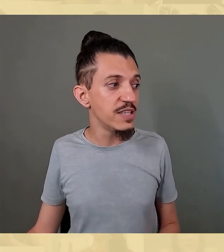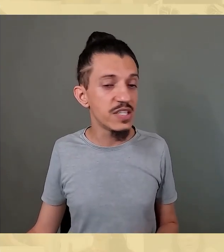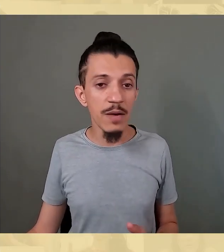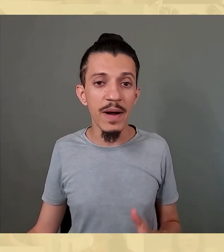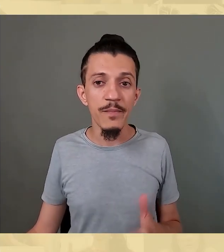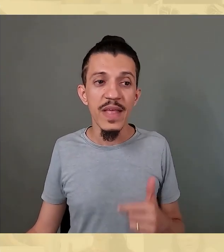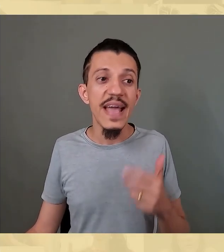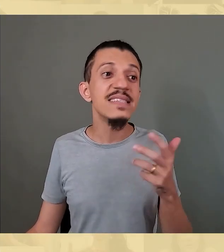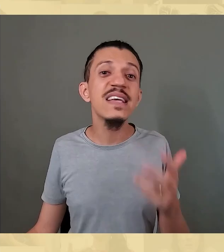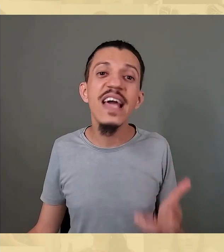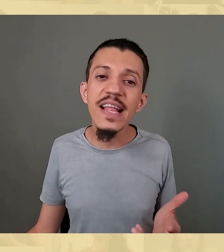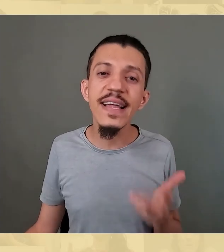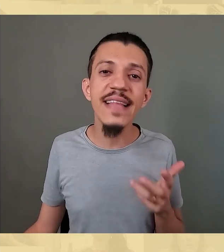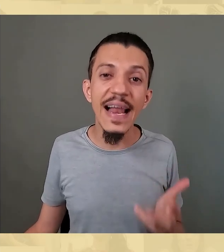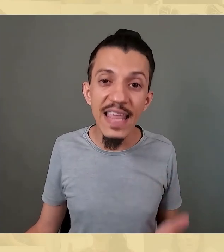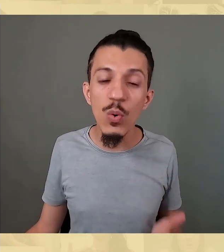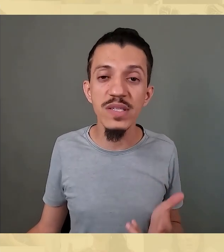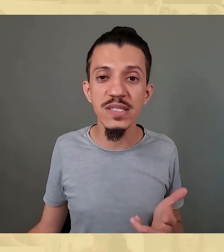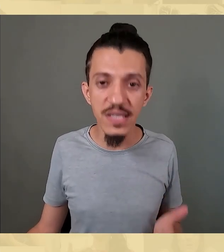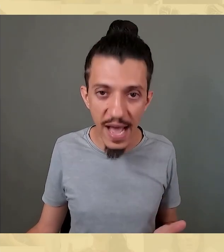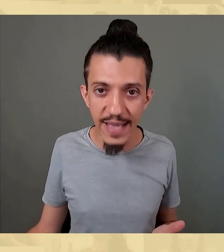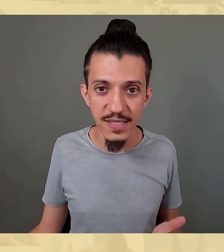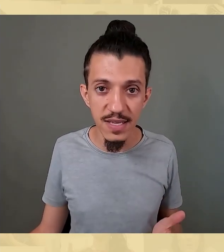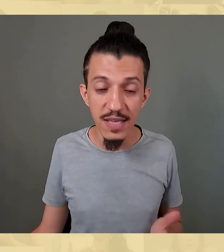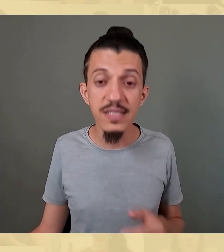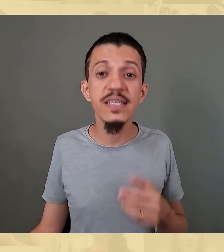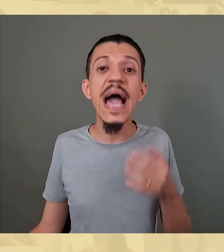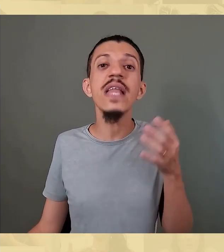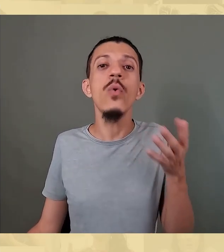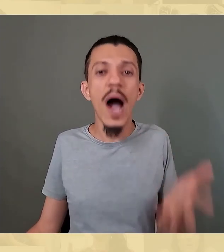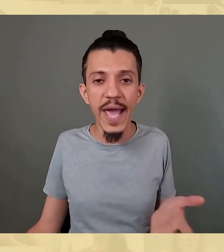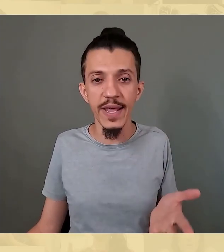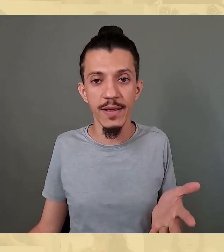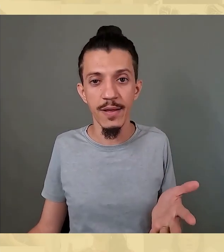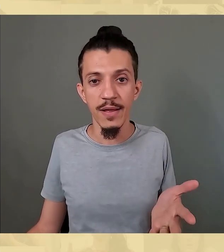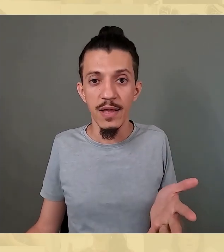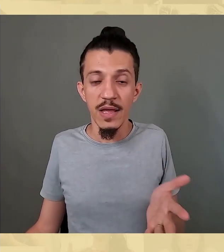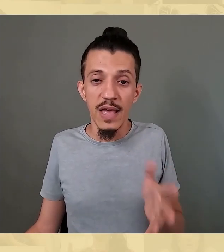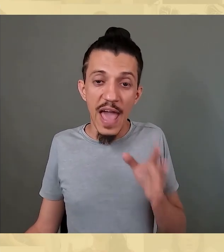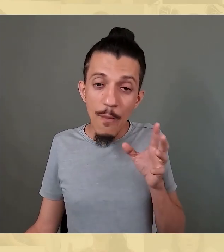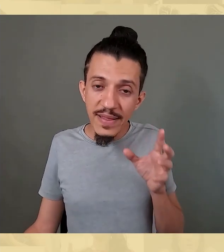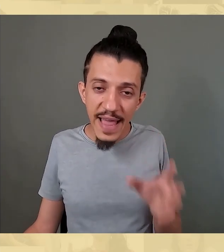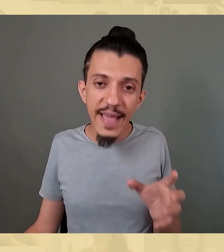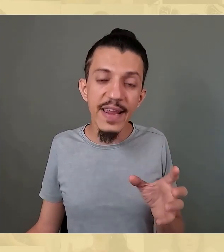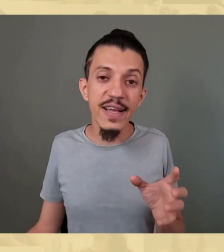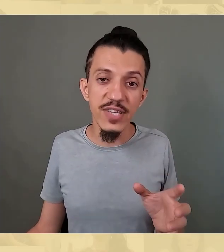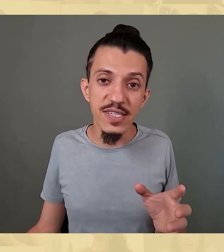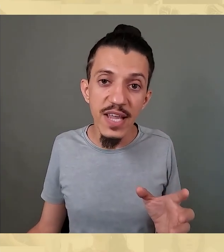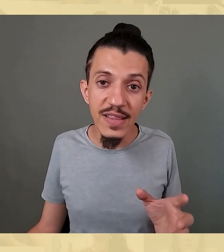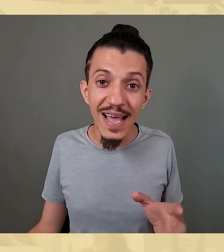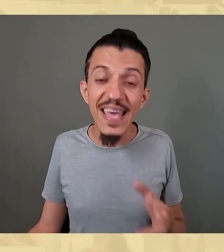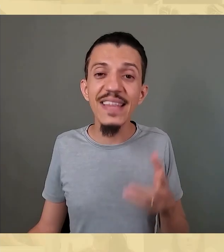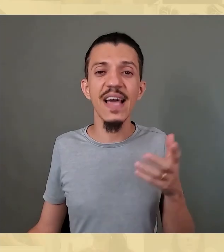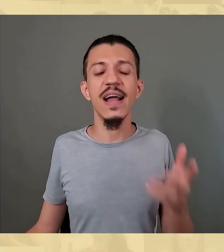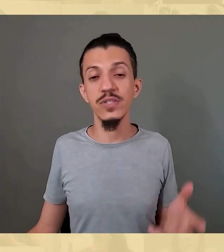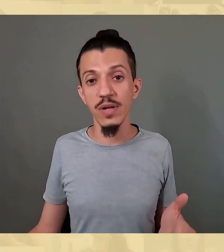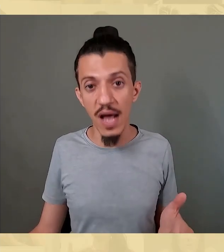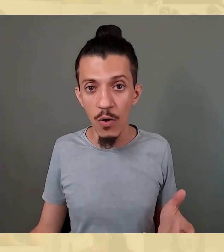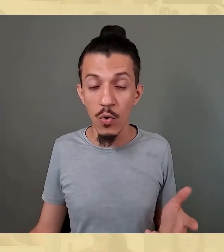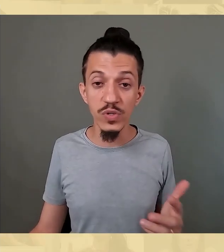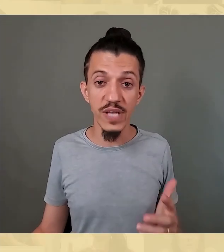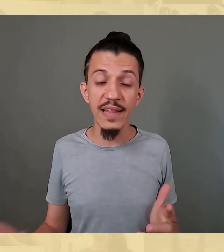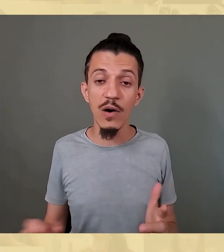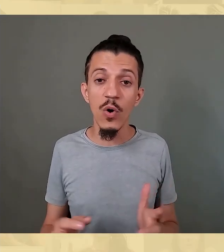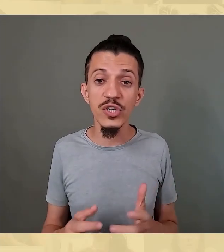se chama escrita da língua de sinais, Sign Writing. É uma técnica de escrita